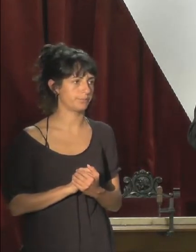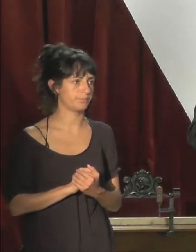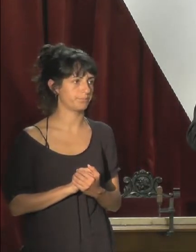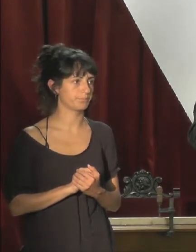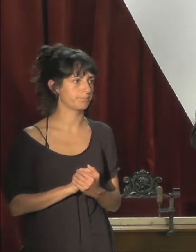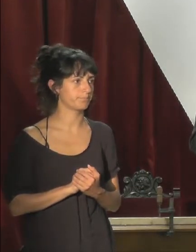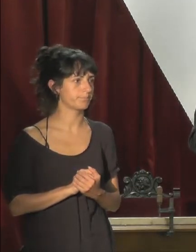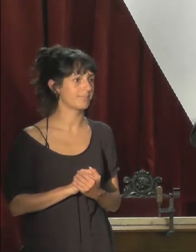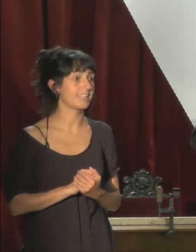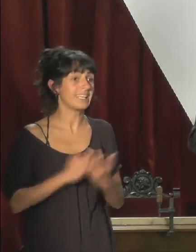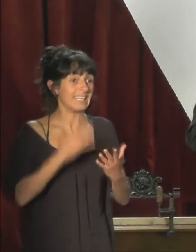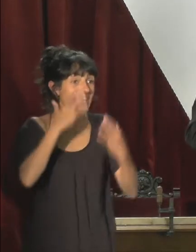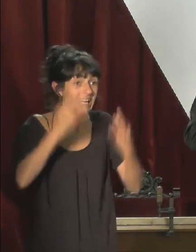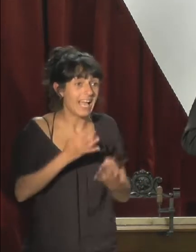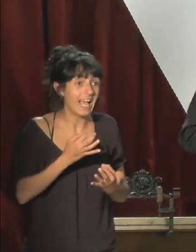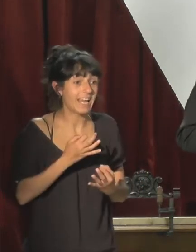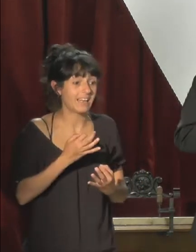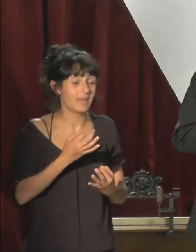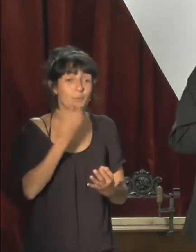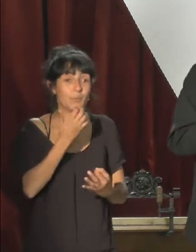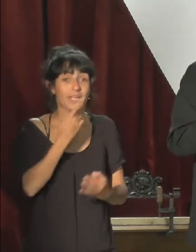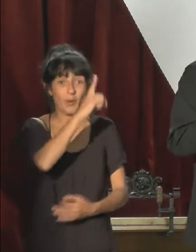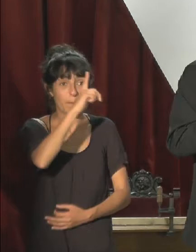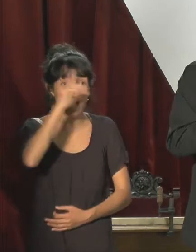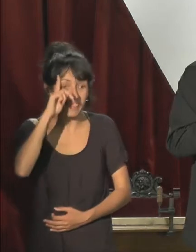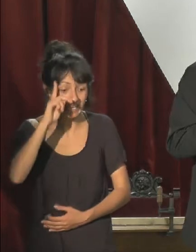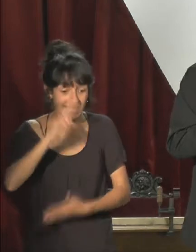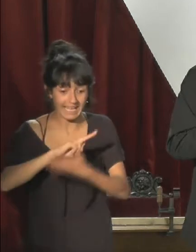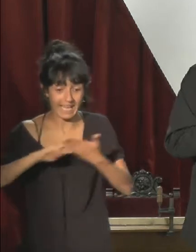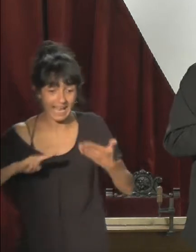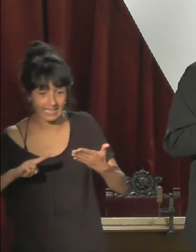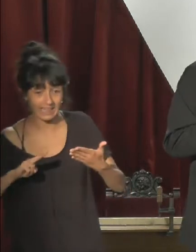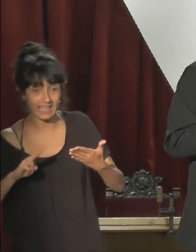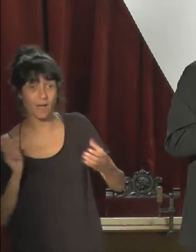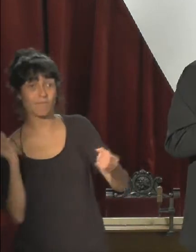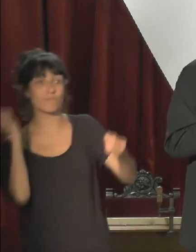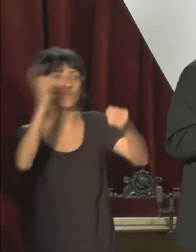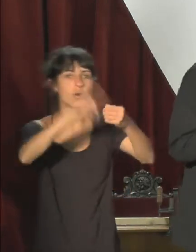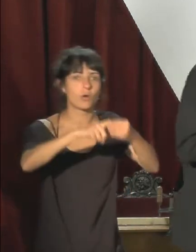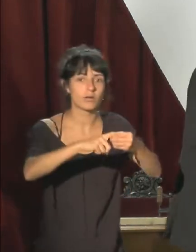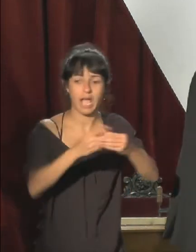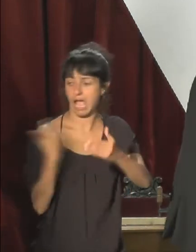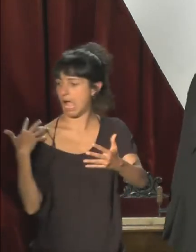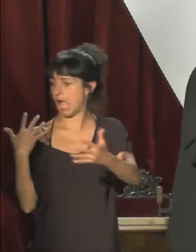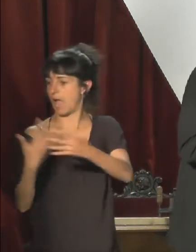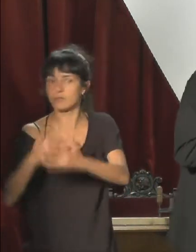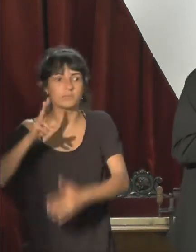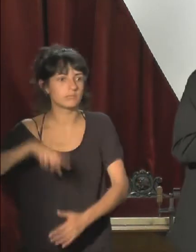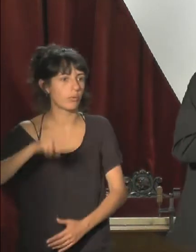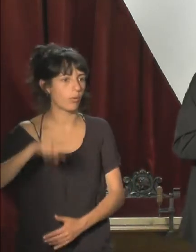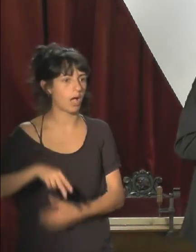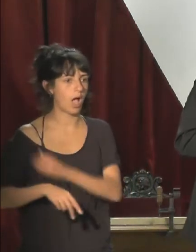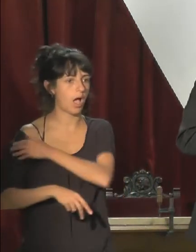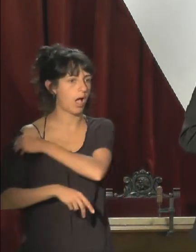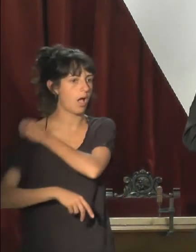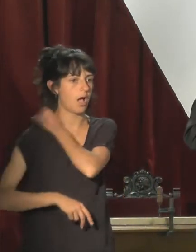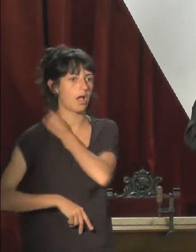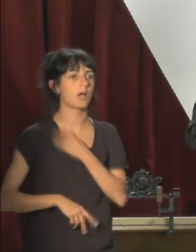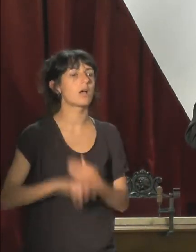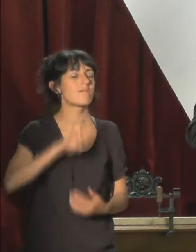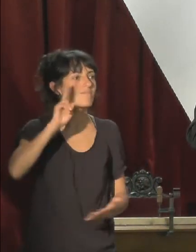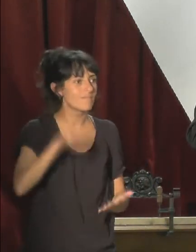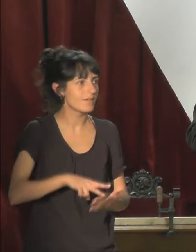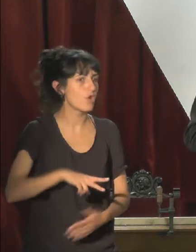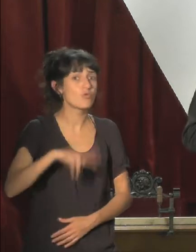esquerda real tivo tanta presenza en Madrid, tanto recoñecemento xeral en todo o Estado español e mesmo fora do Estado español.